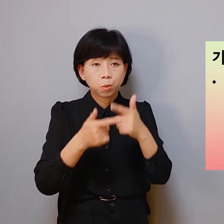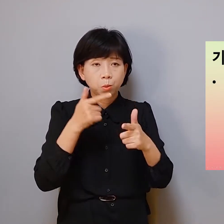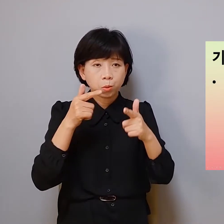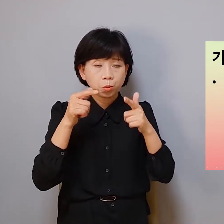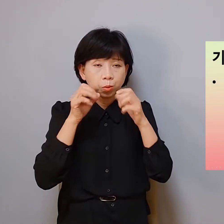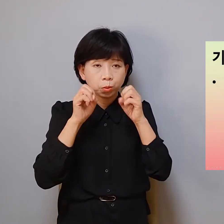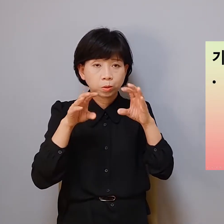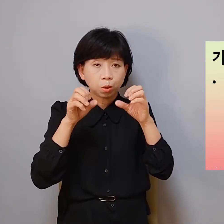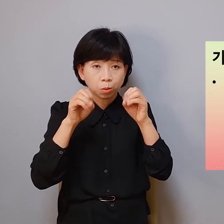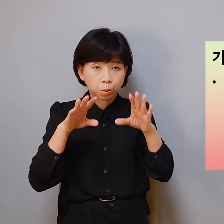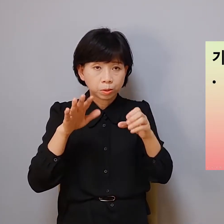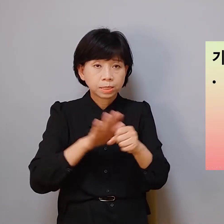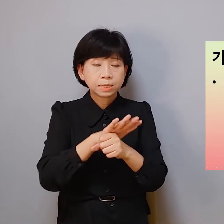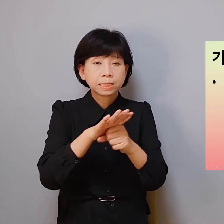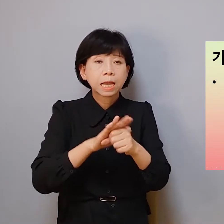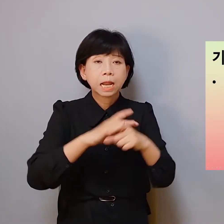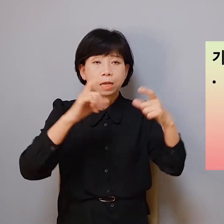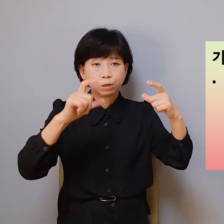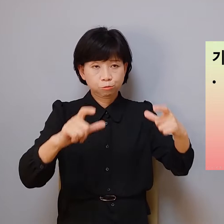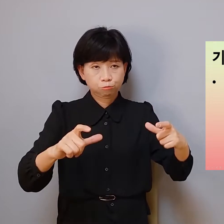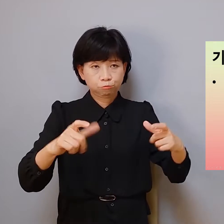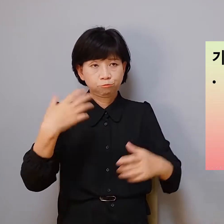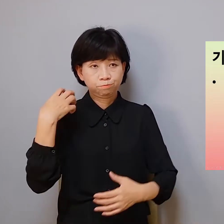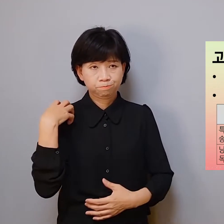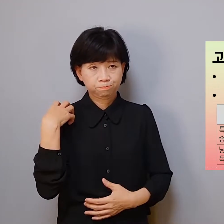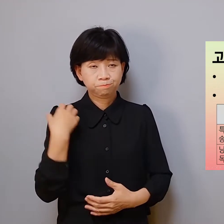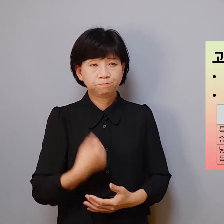전도 참여는 사랑 교구입니다.